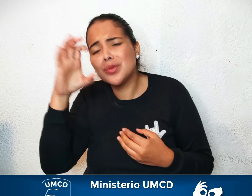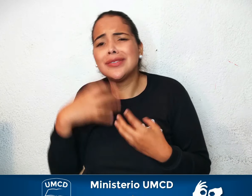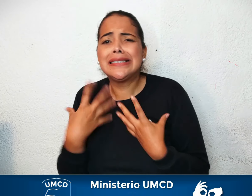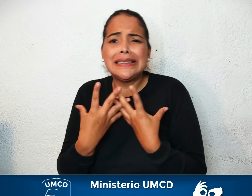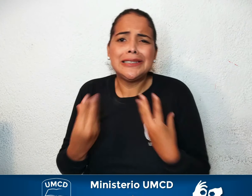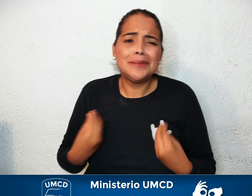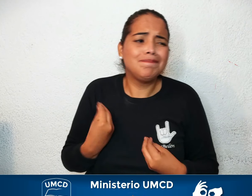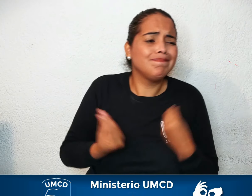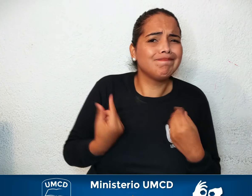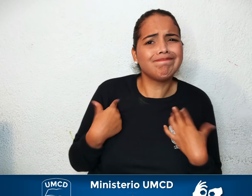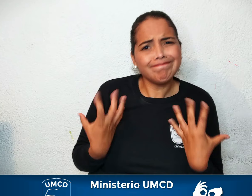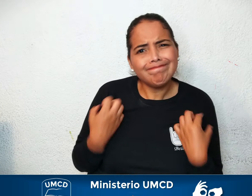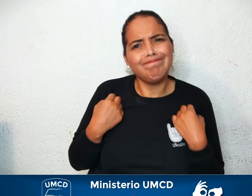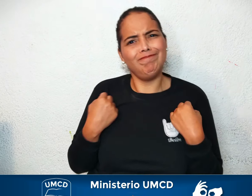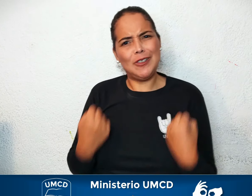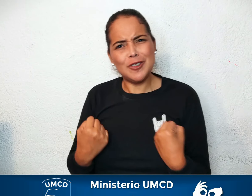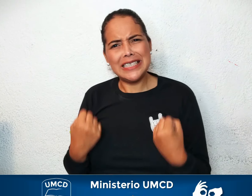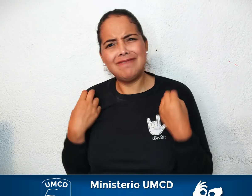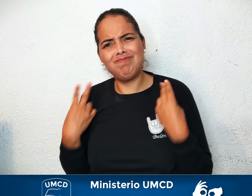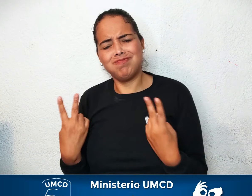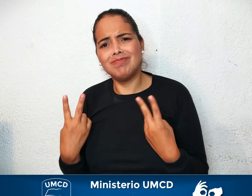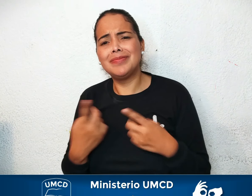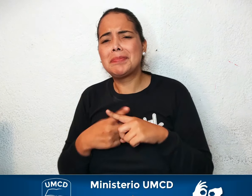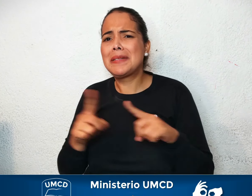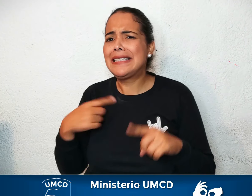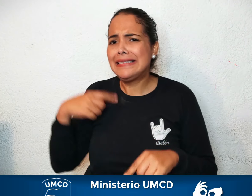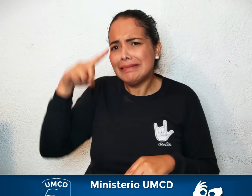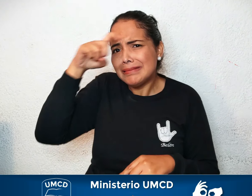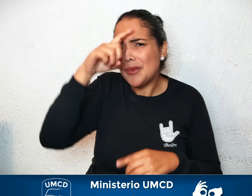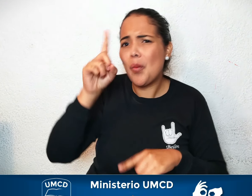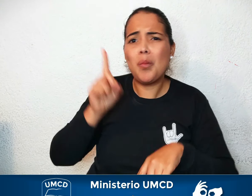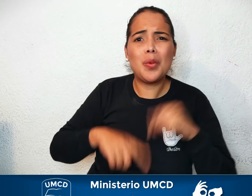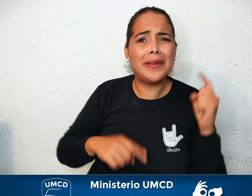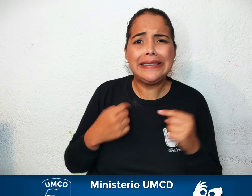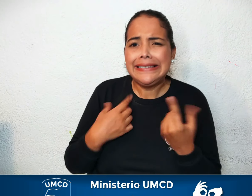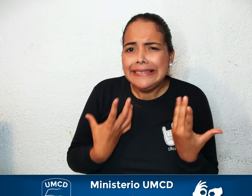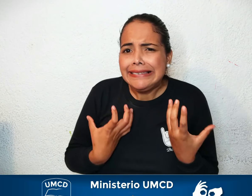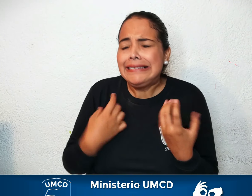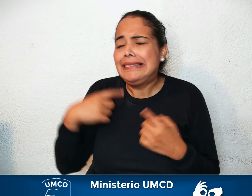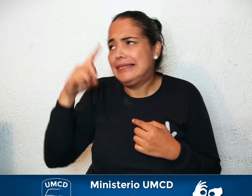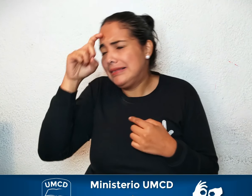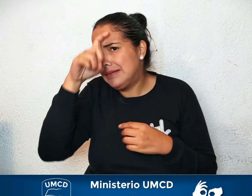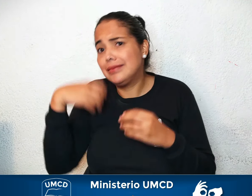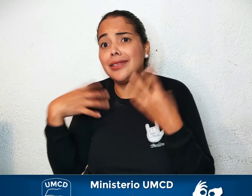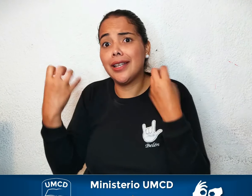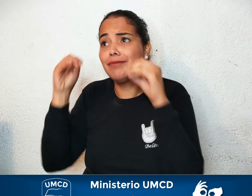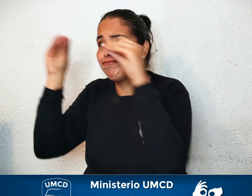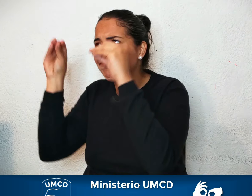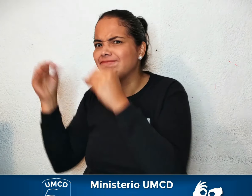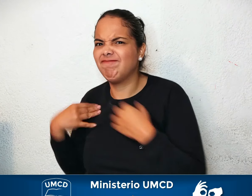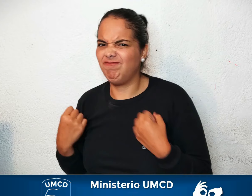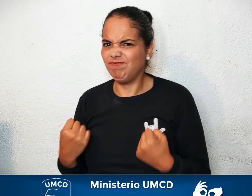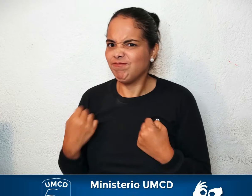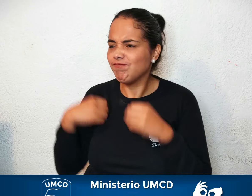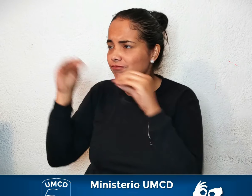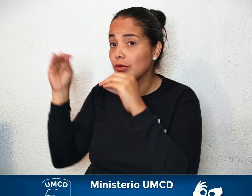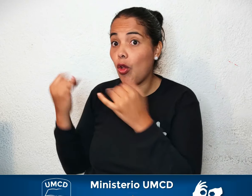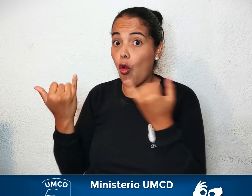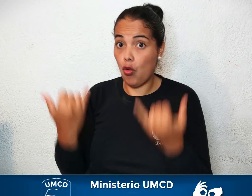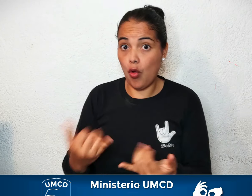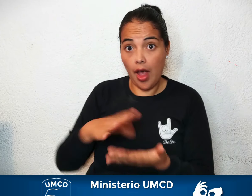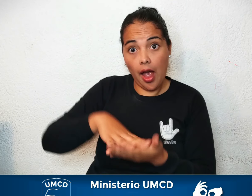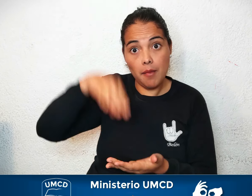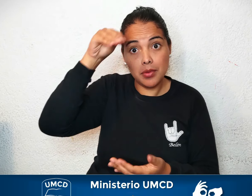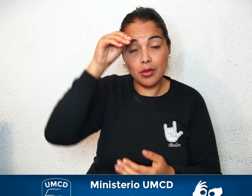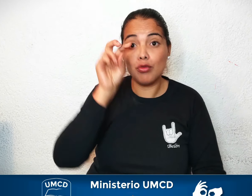¿Qué es lo que nosotros podríamos considerar en ese momento para poder hablar de Cristo con confianza? En la